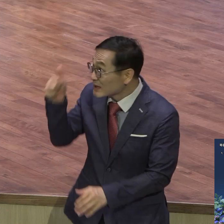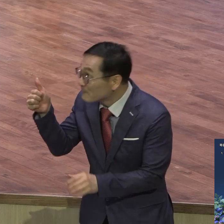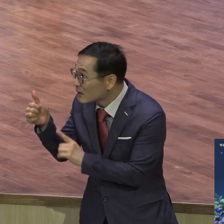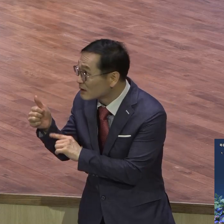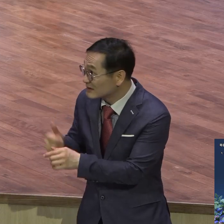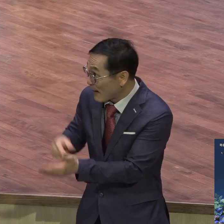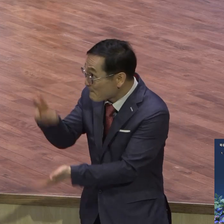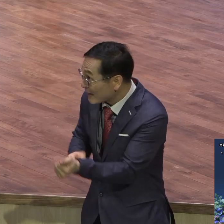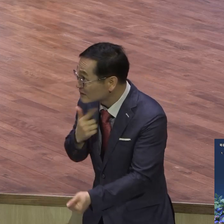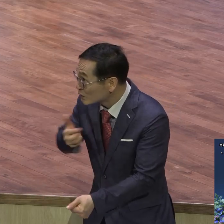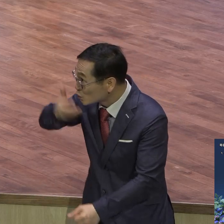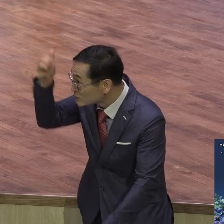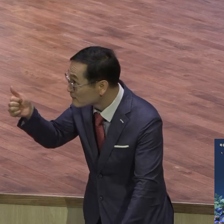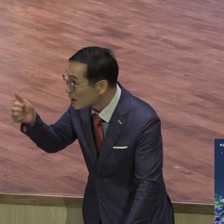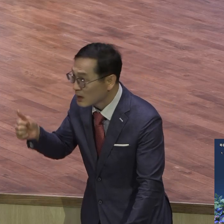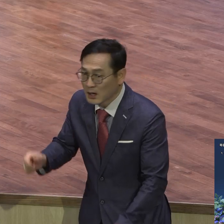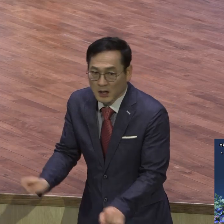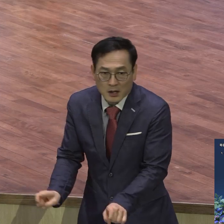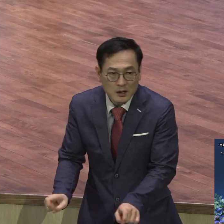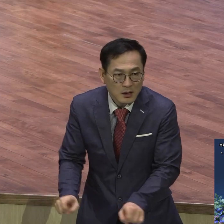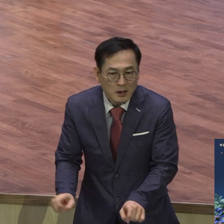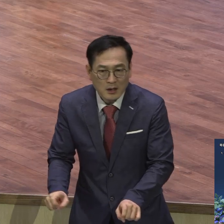벌벌벌벌 떤단 말이에요